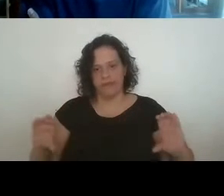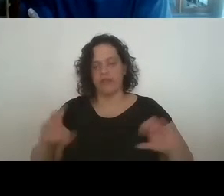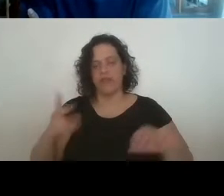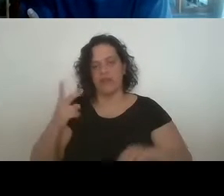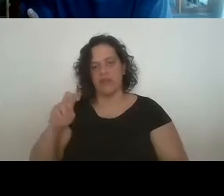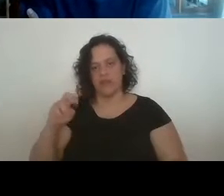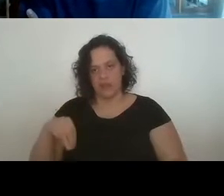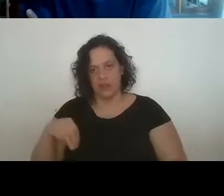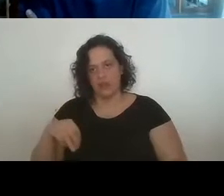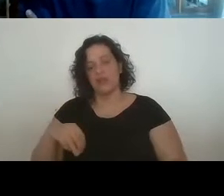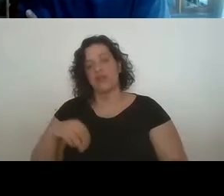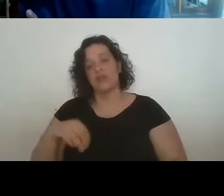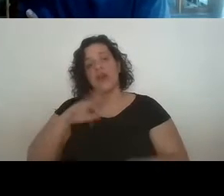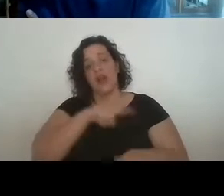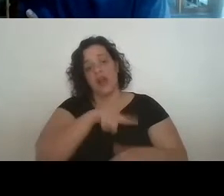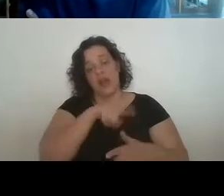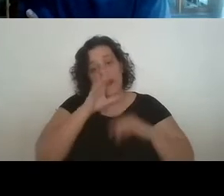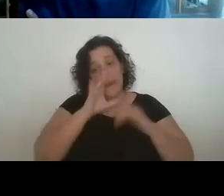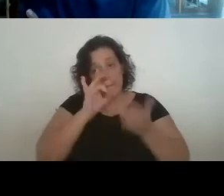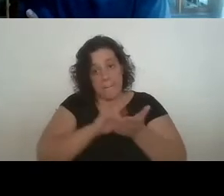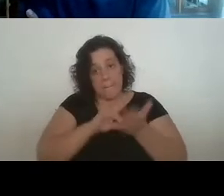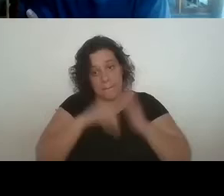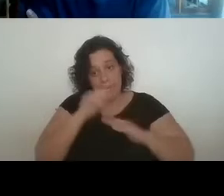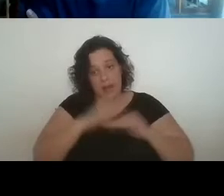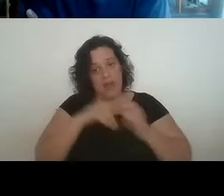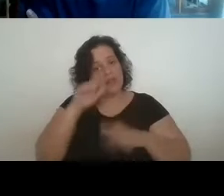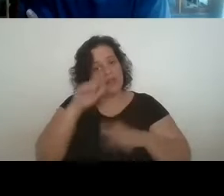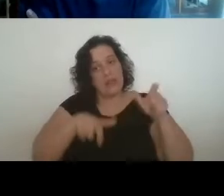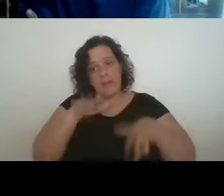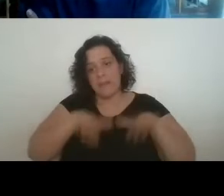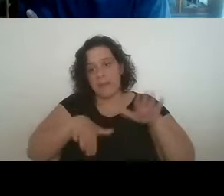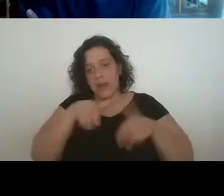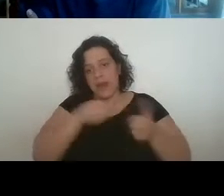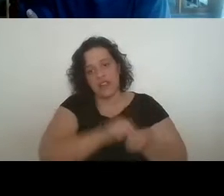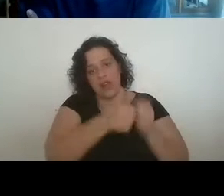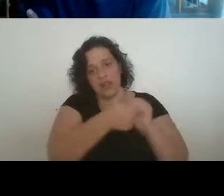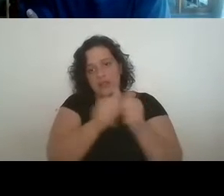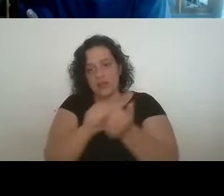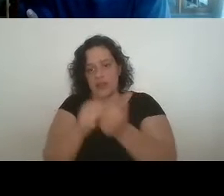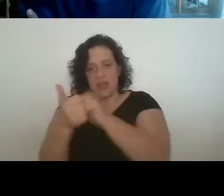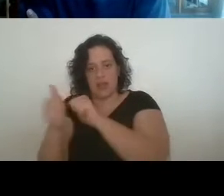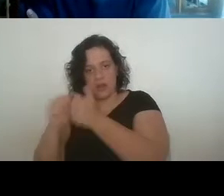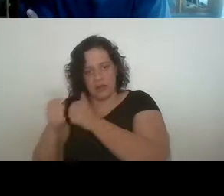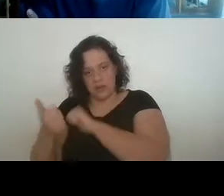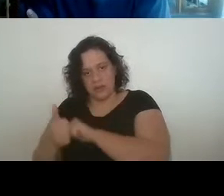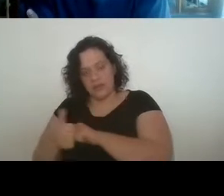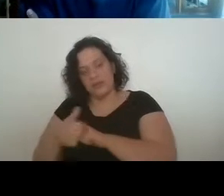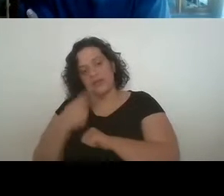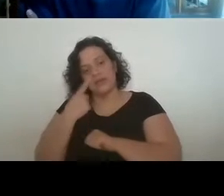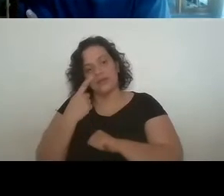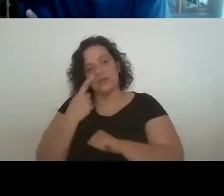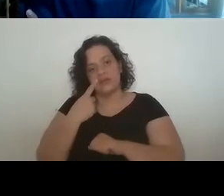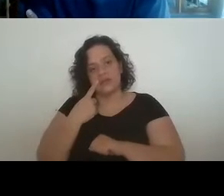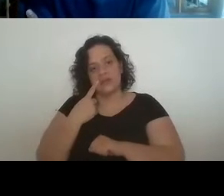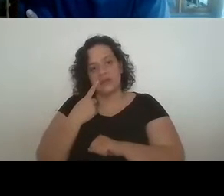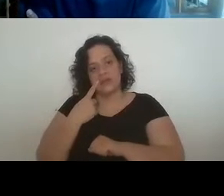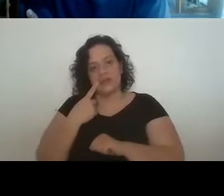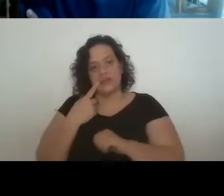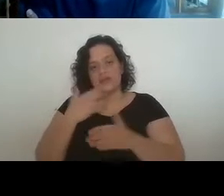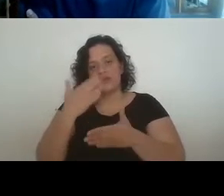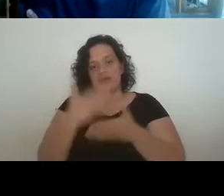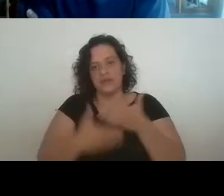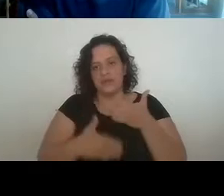de caso em caso. Se vocês olharem o corte inferior, vocês vão ver que a medida está ligeiramente diferente, que a gente